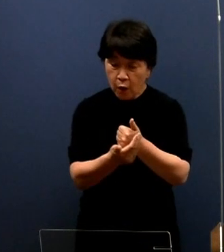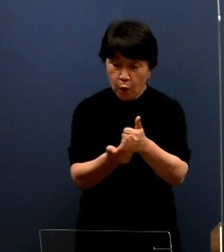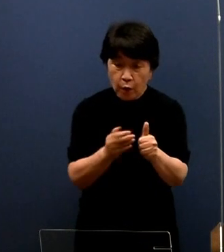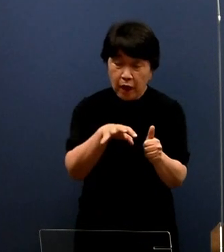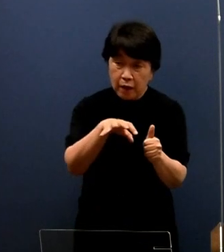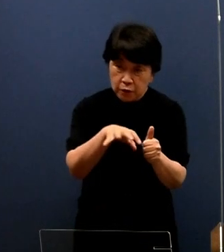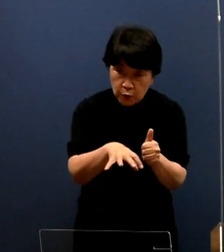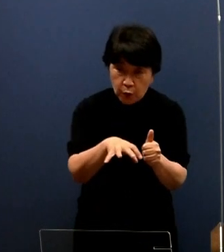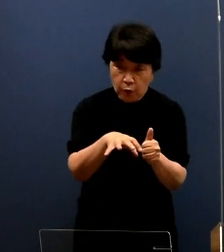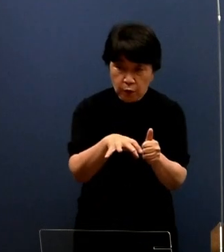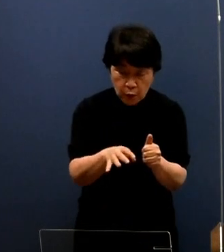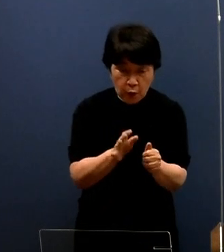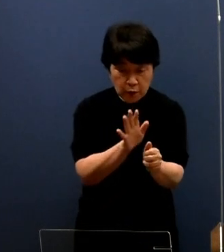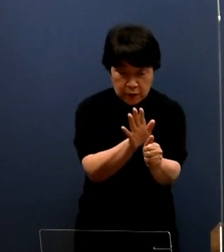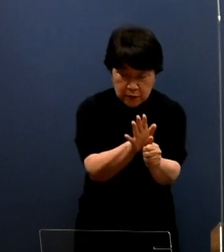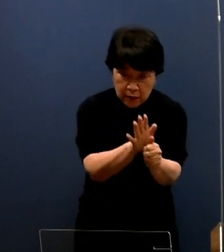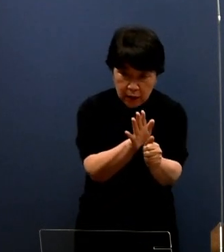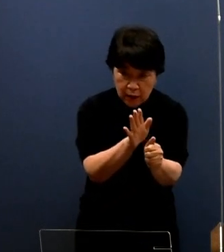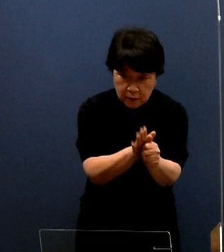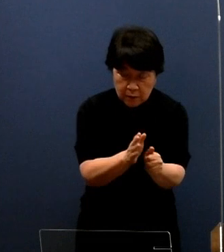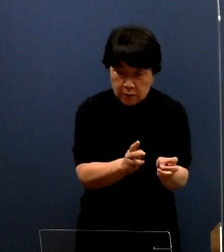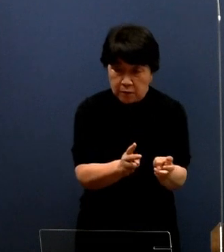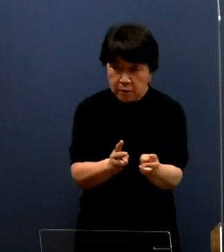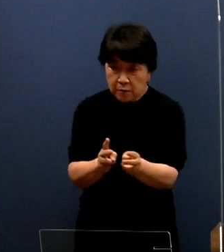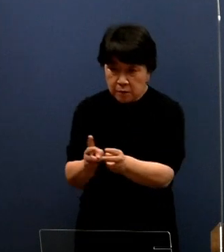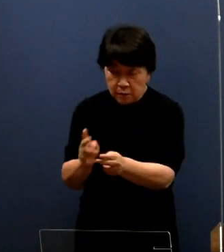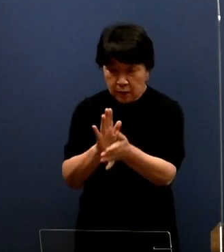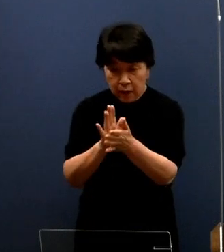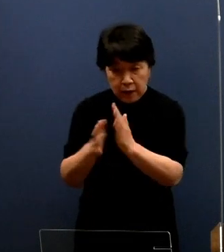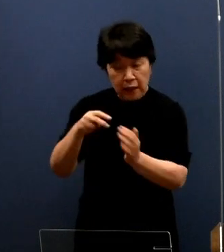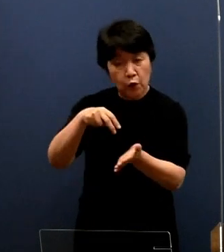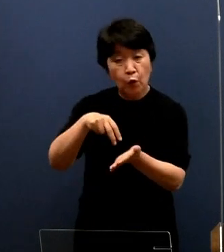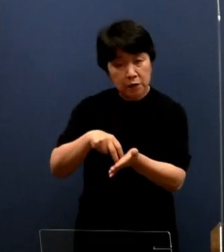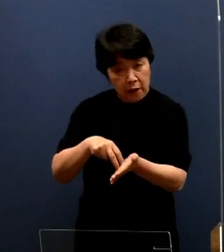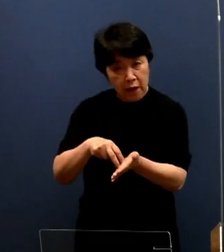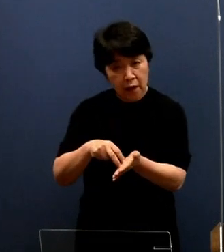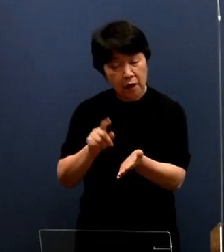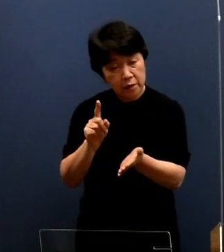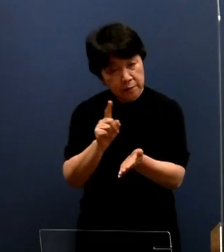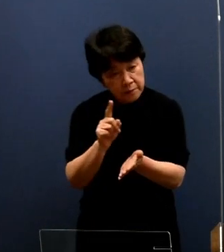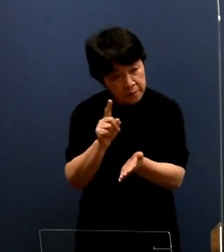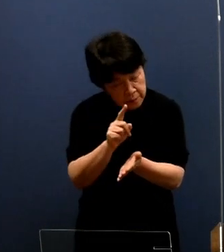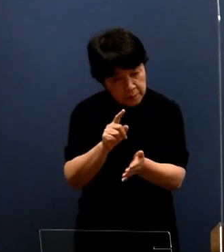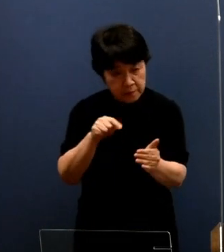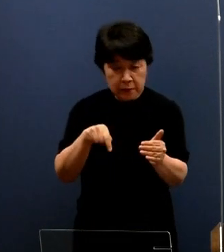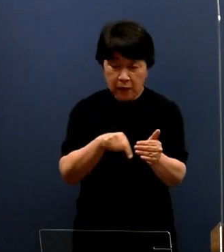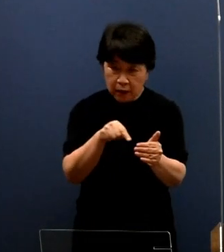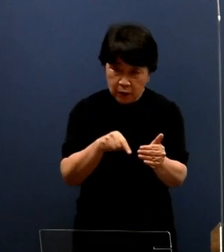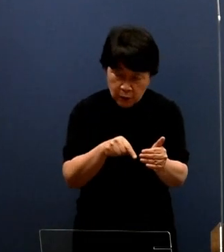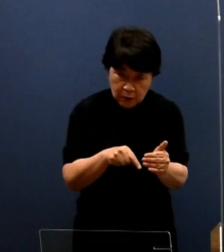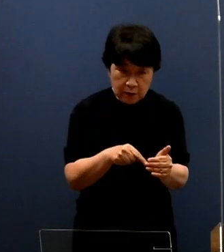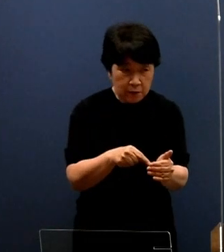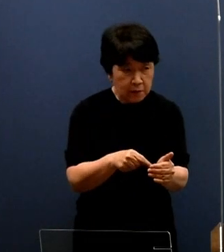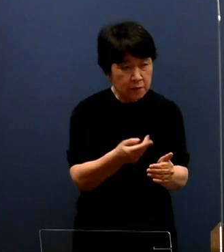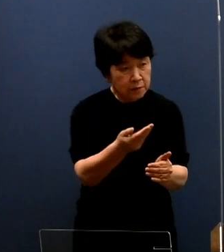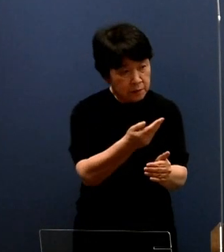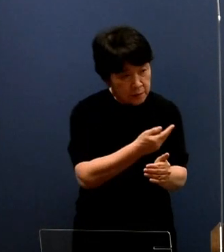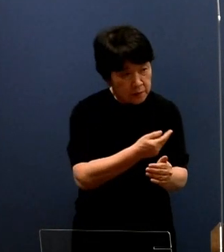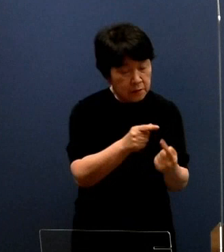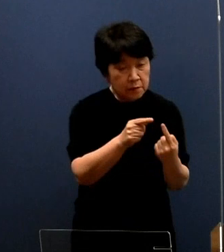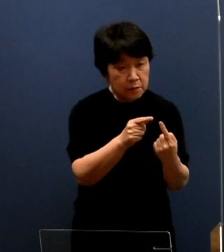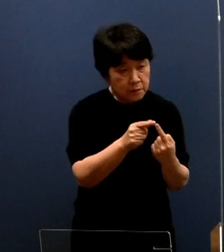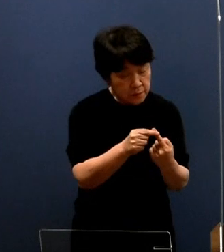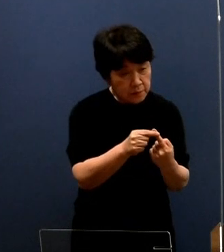の方でも組んでいらっしゃいますが、現状のその支援体制の状況を伺いたいのと、あと、そういったその一般職員の